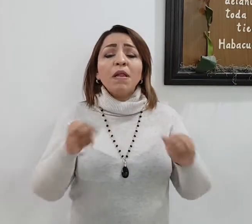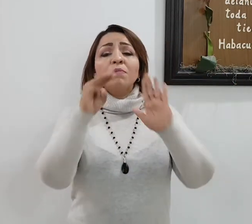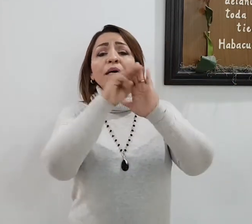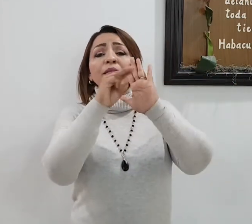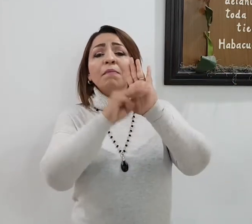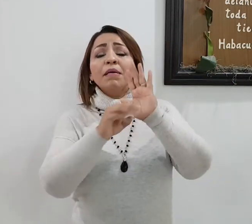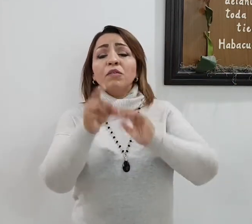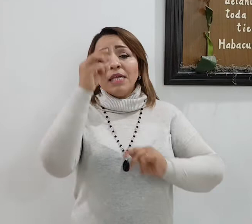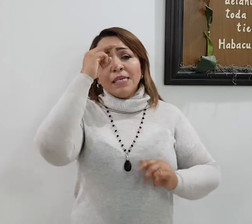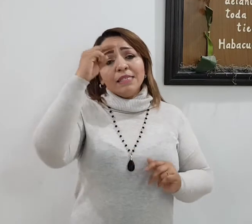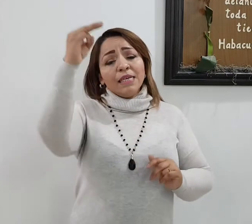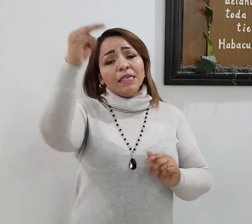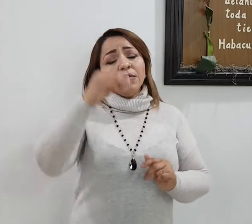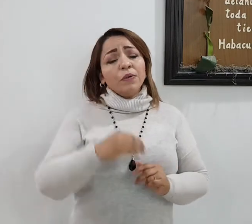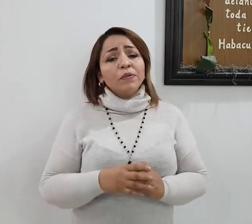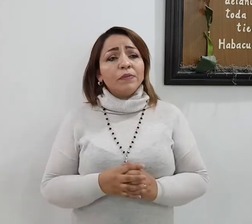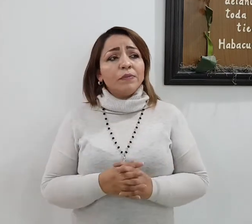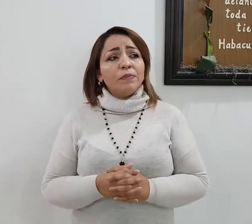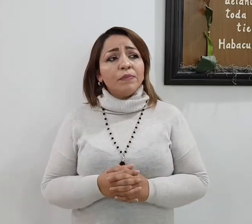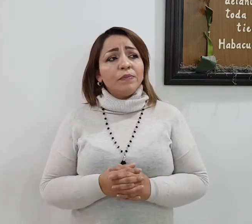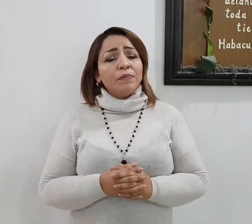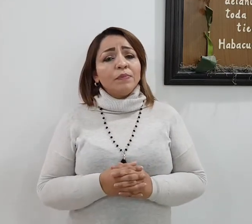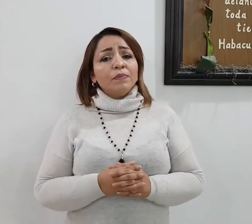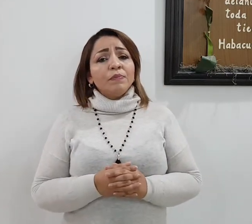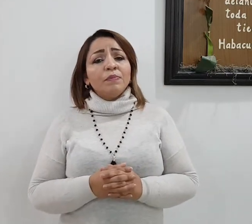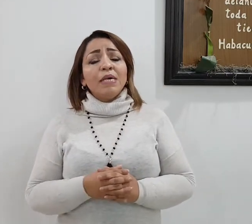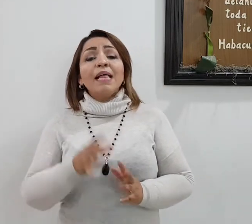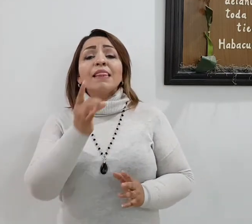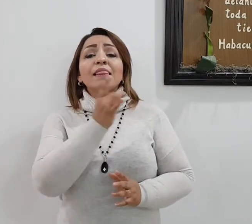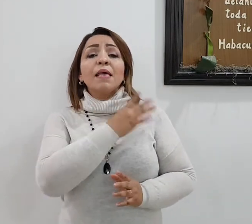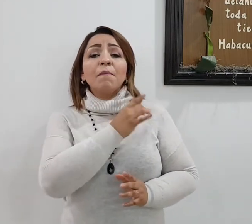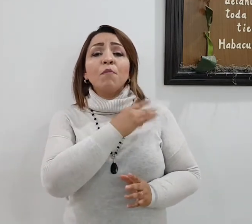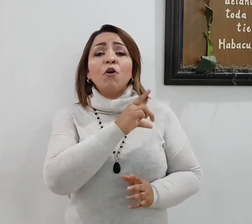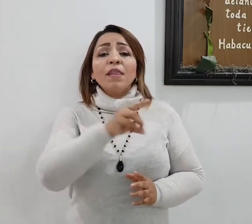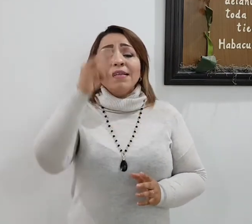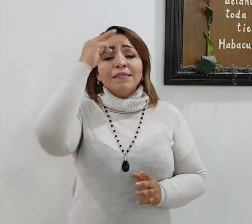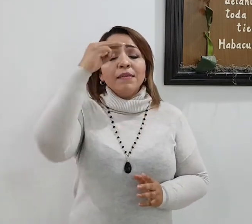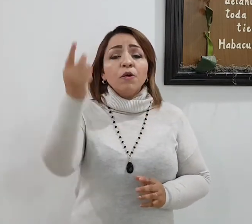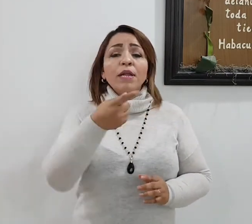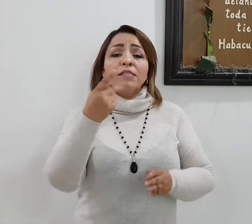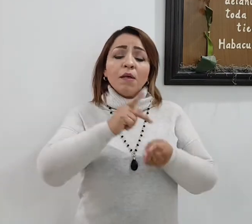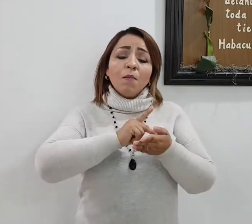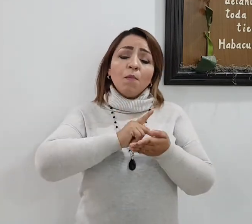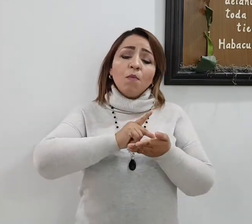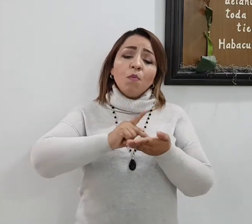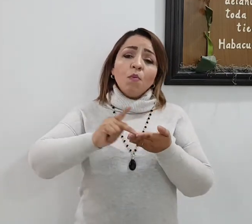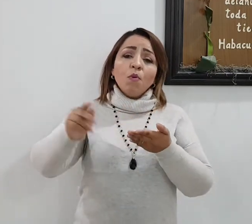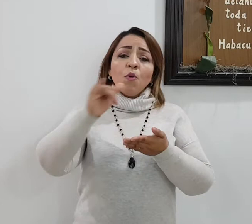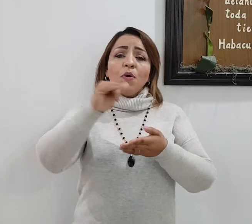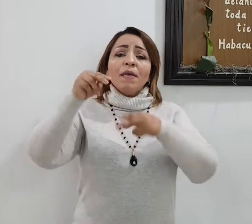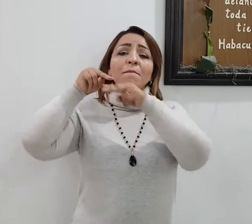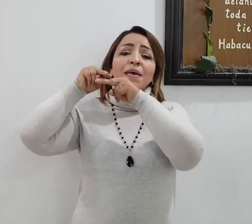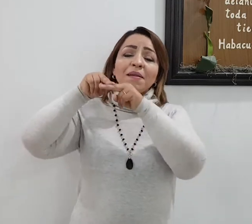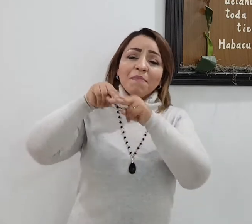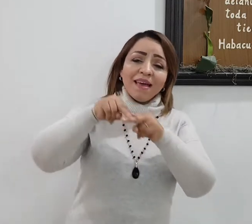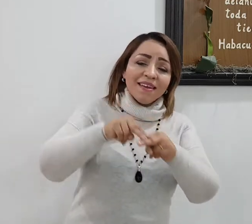temor del Señor es puro y permanece para siempre. Las sentencias del Señor